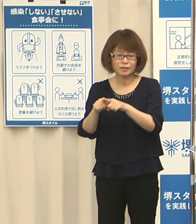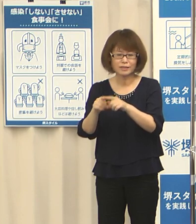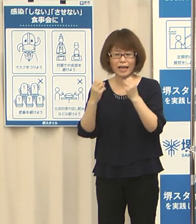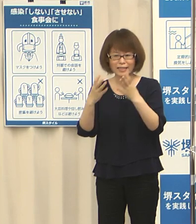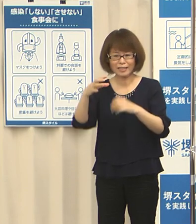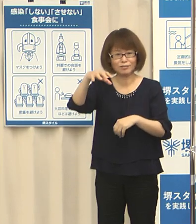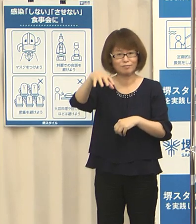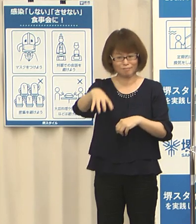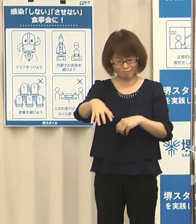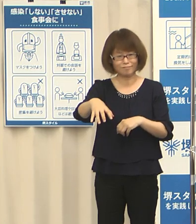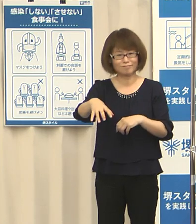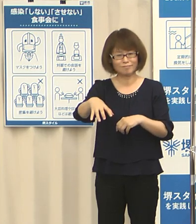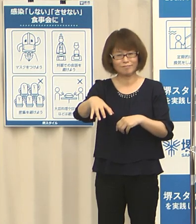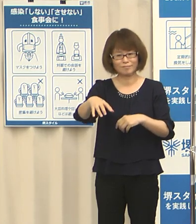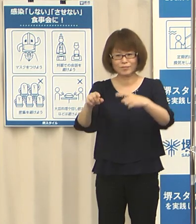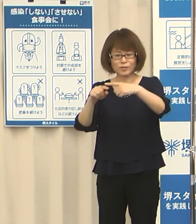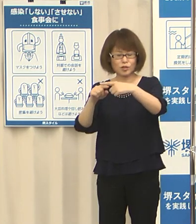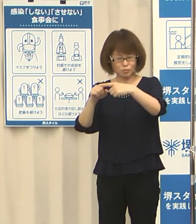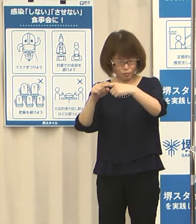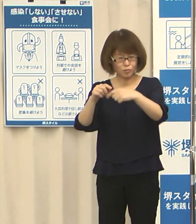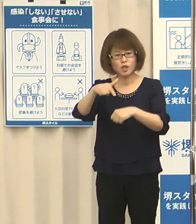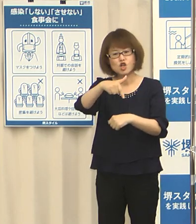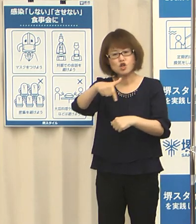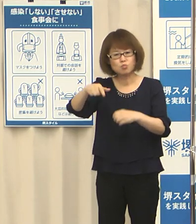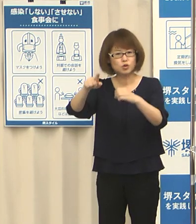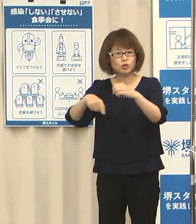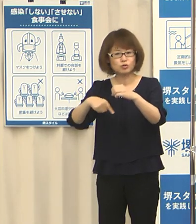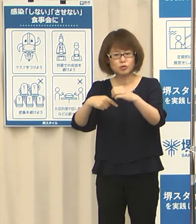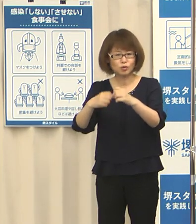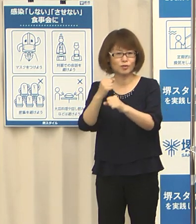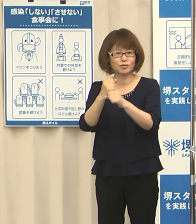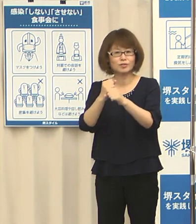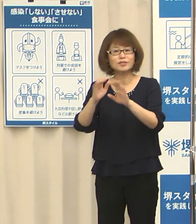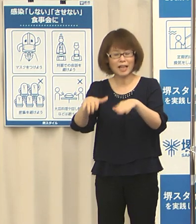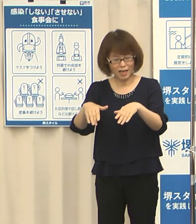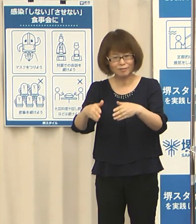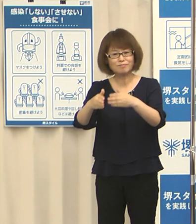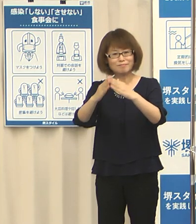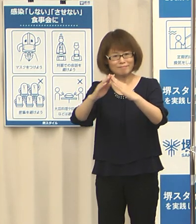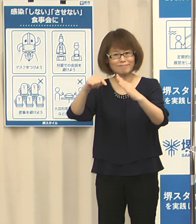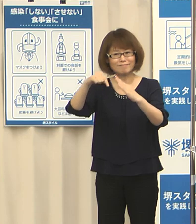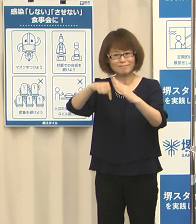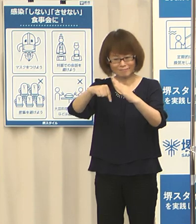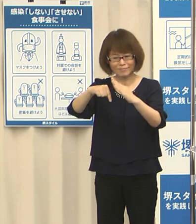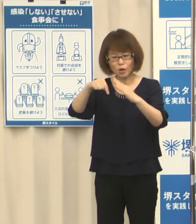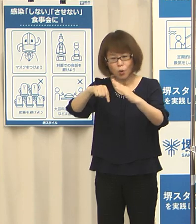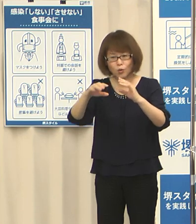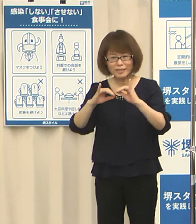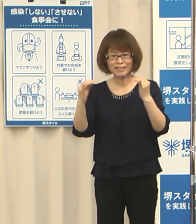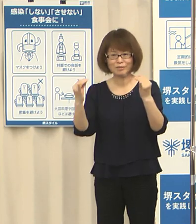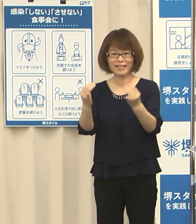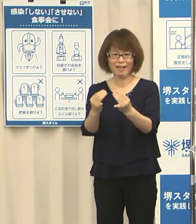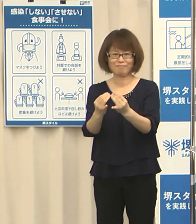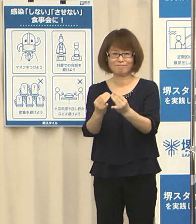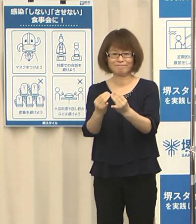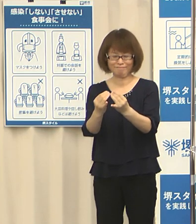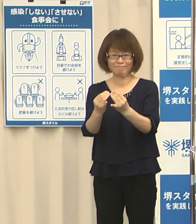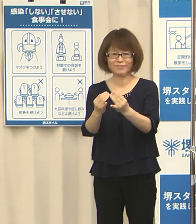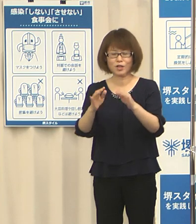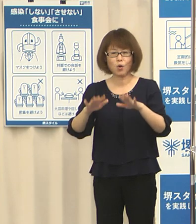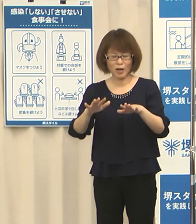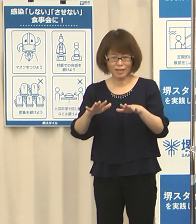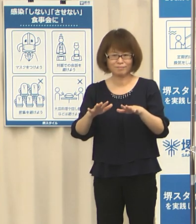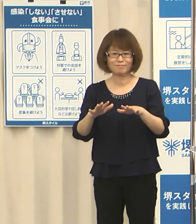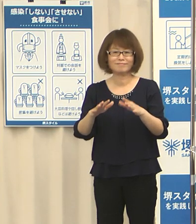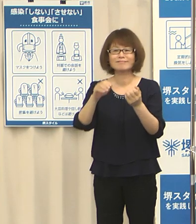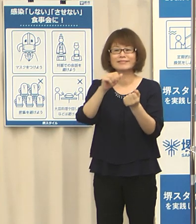まして、部を設置をしましてですね、そのブリッジを置きまして、そのチームで今回堺コネクテ